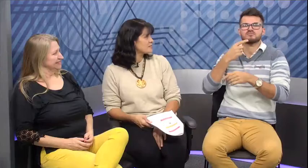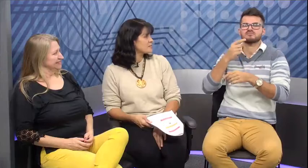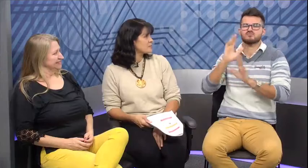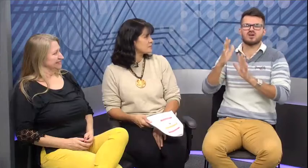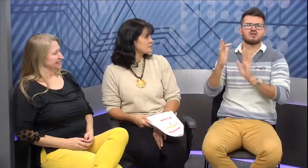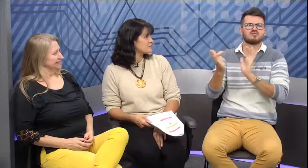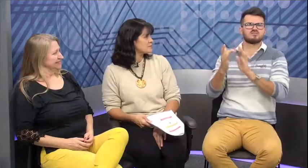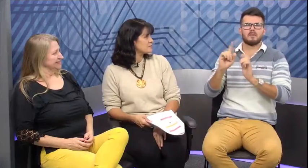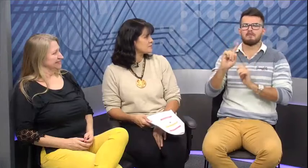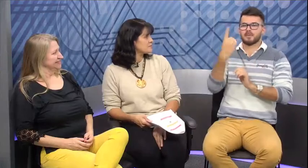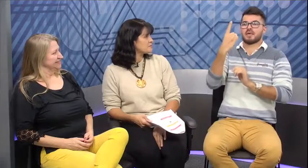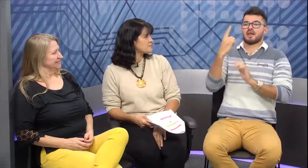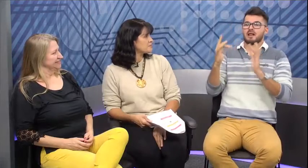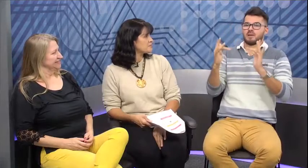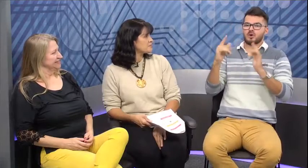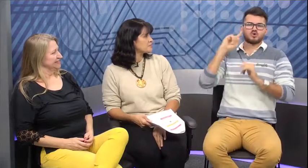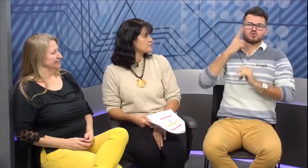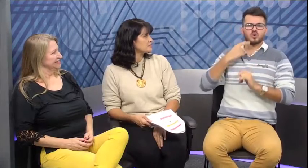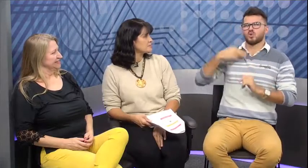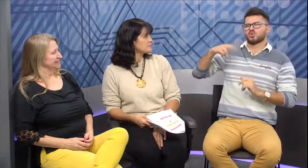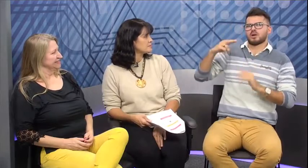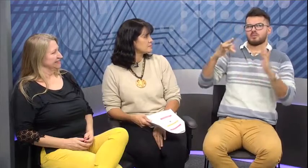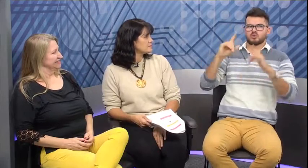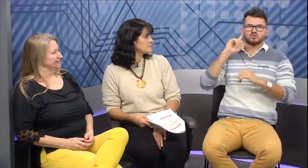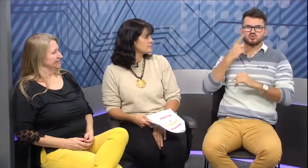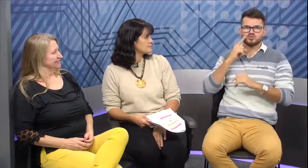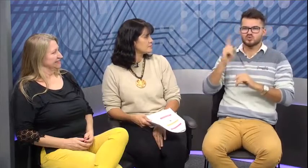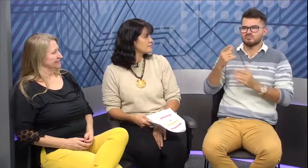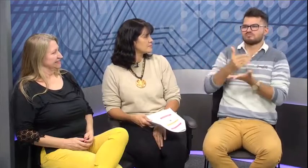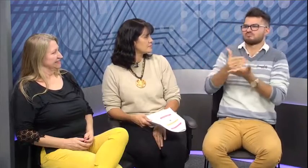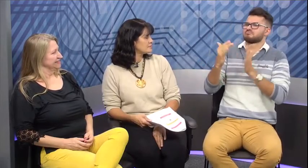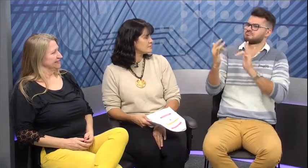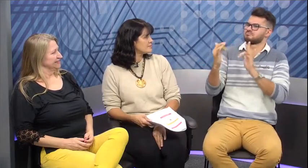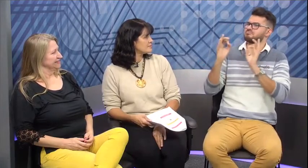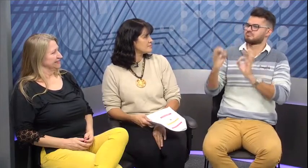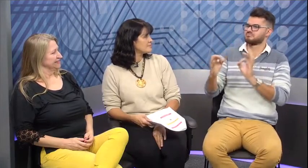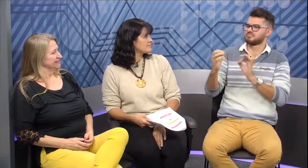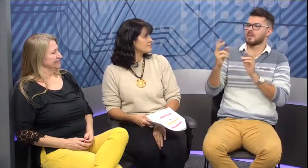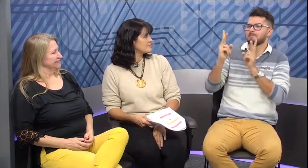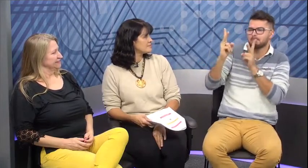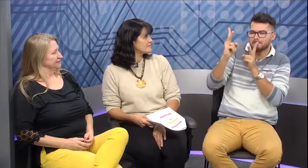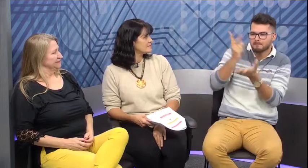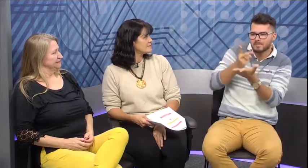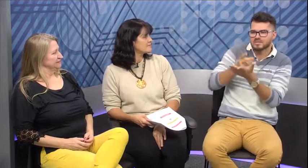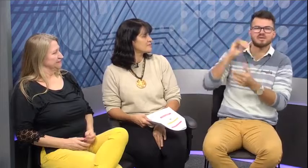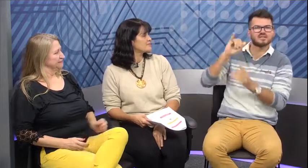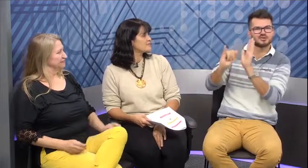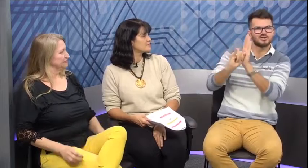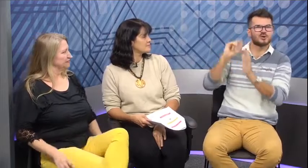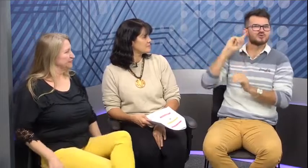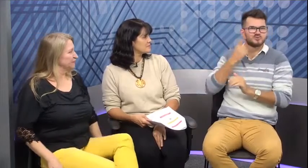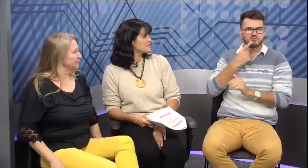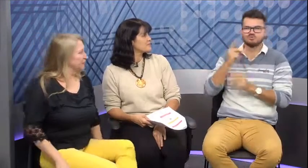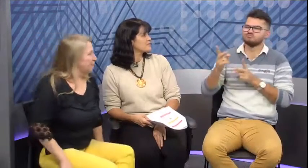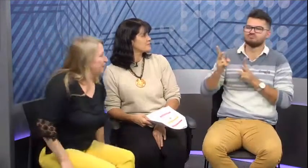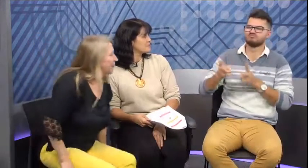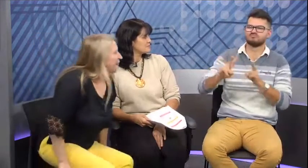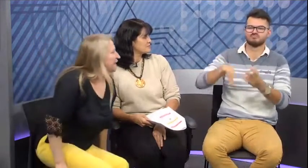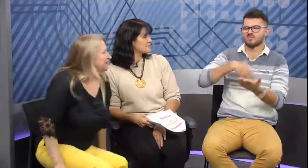realizado. Mas aí, quando eu comecei a namorar uma surda, né, foi a minha primeira namorada surda, nós nos identificamos. Eu acho pela